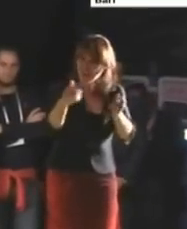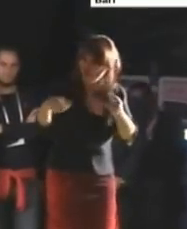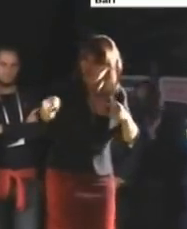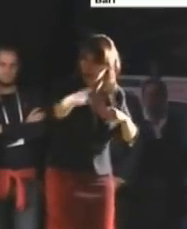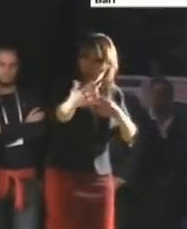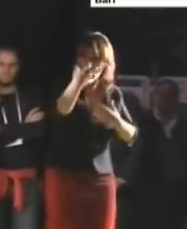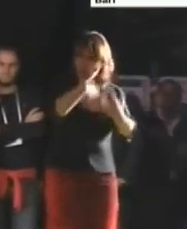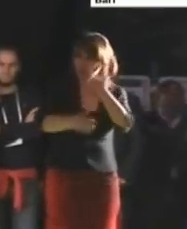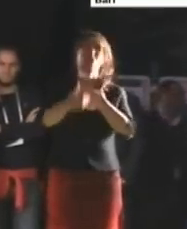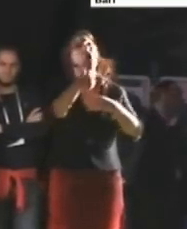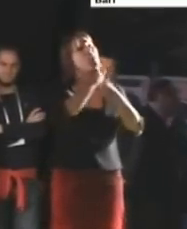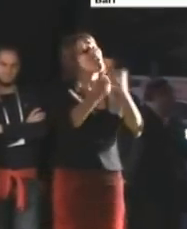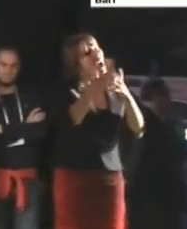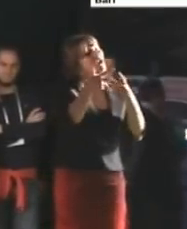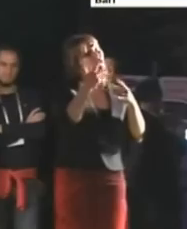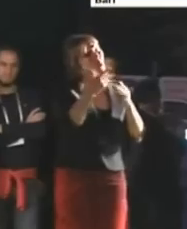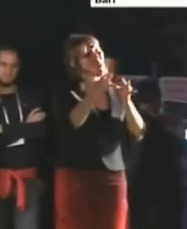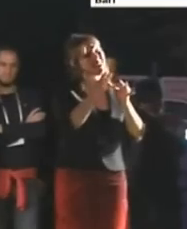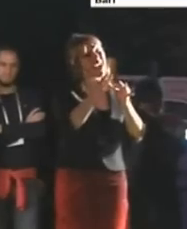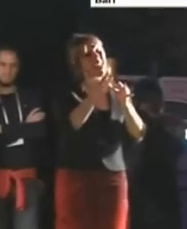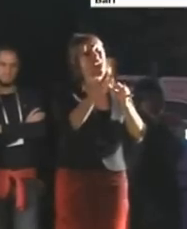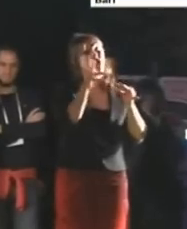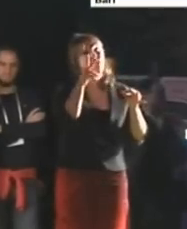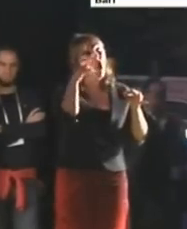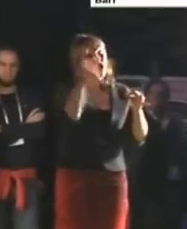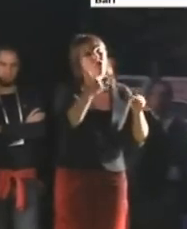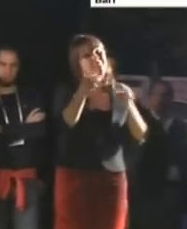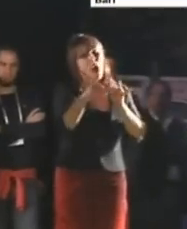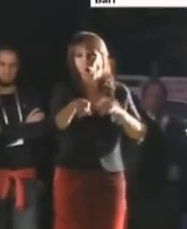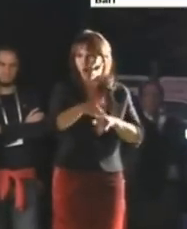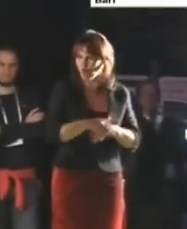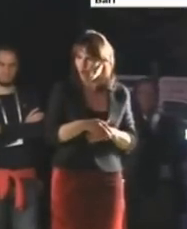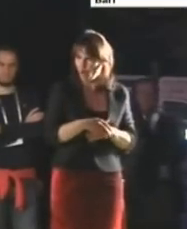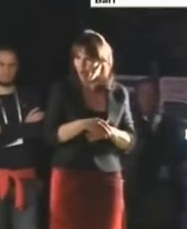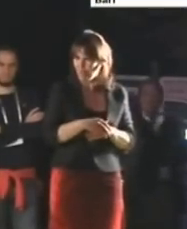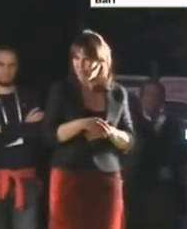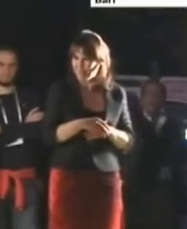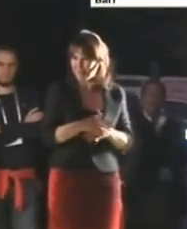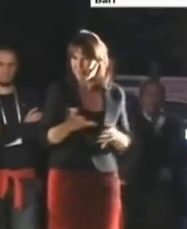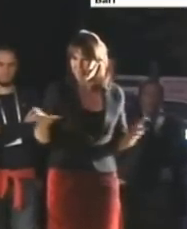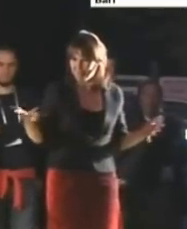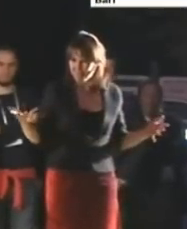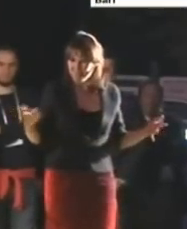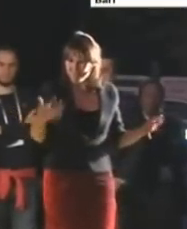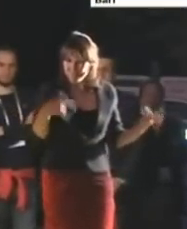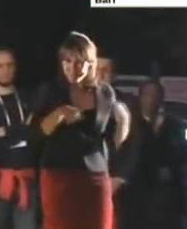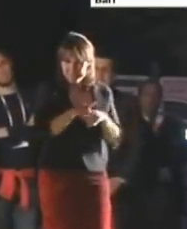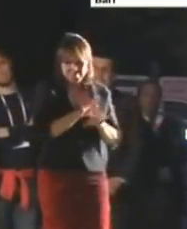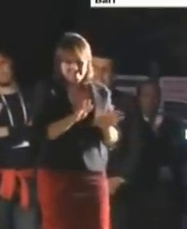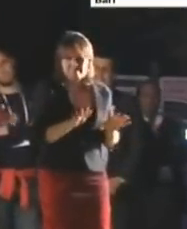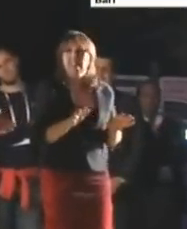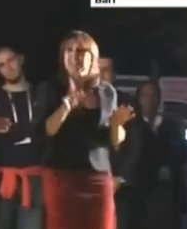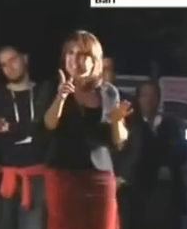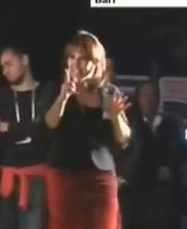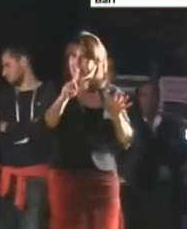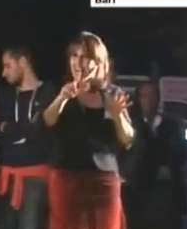I giornali, il Movimento 5 Stelle a favore della violenza sulle donne. Hai vedo? E così con i 7 miliardi e